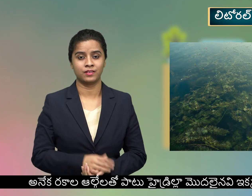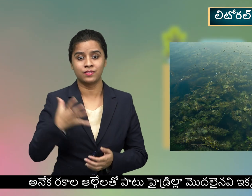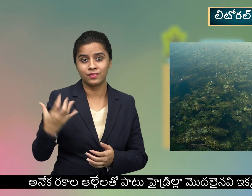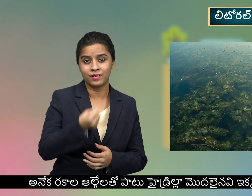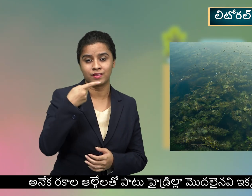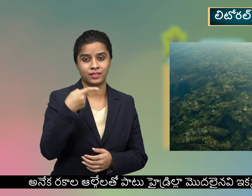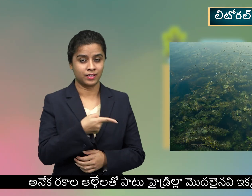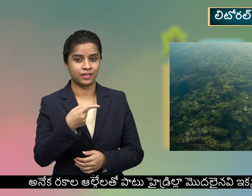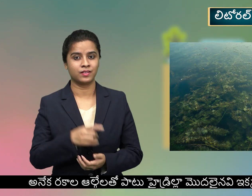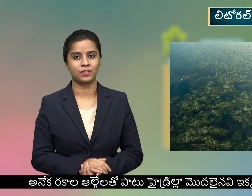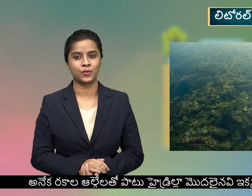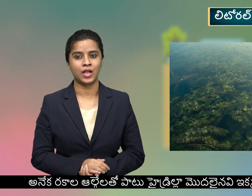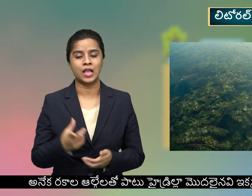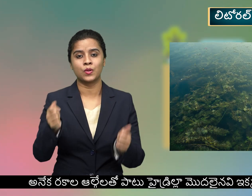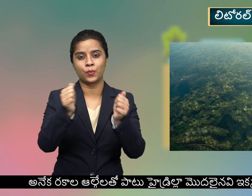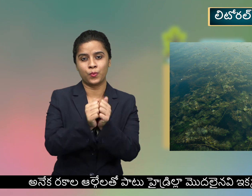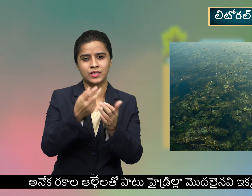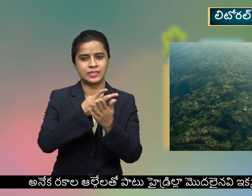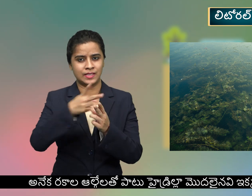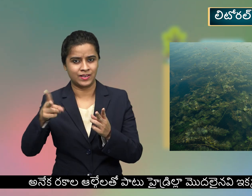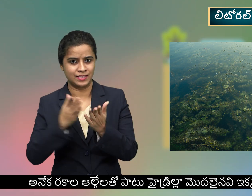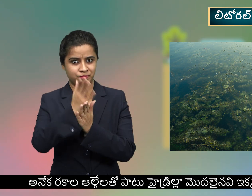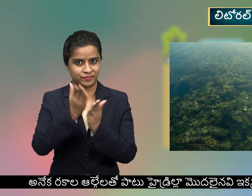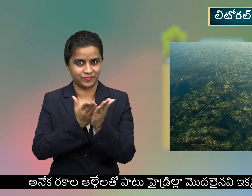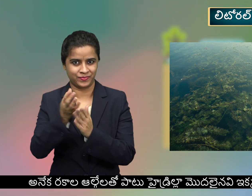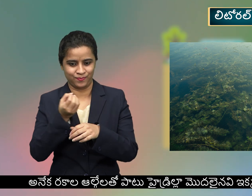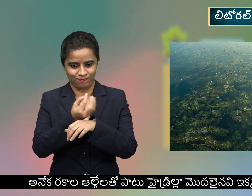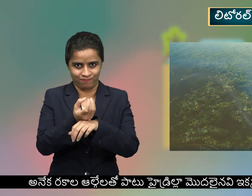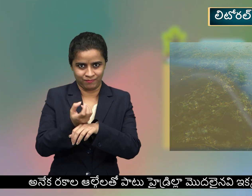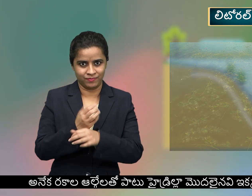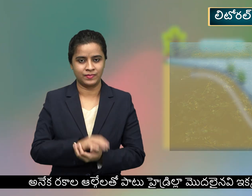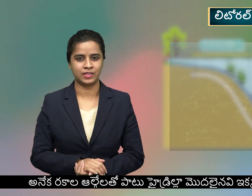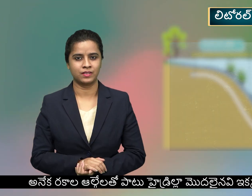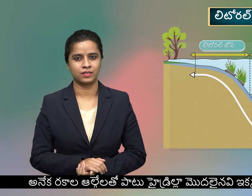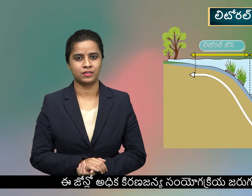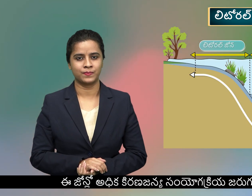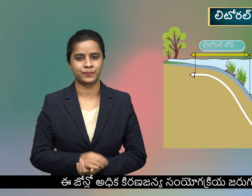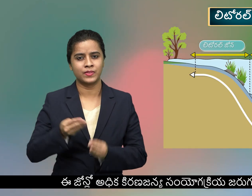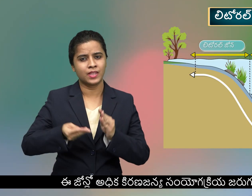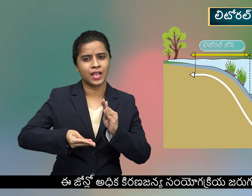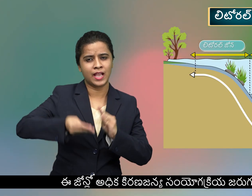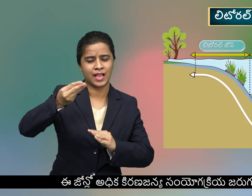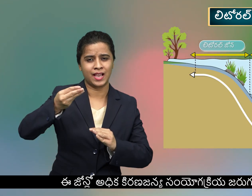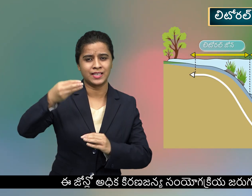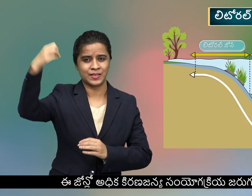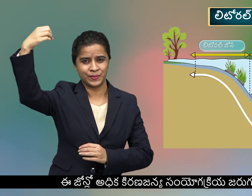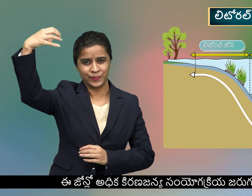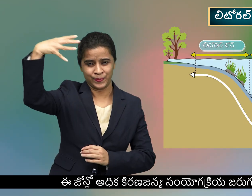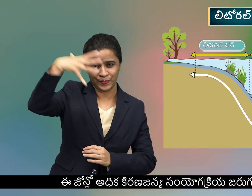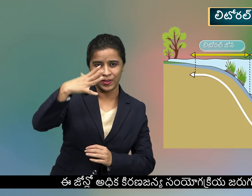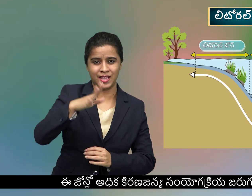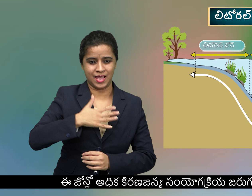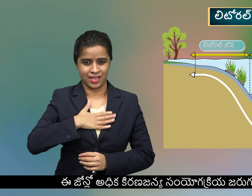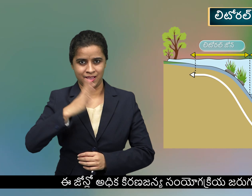అనేక రకాల ఆల్గేలతో పాటు హైడ్రిల్లా మొదలైనవి ఇక్కడ కనిపిస్తాయి. ఈ జోన్లో అధిక